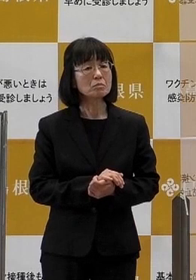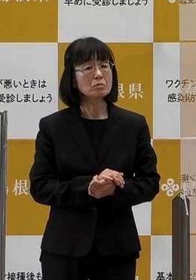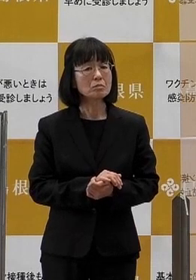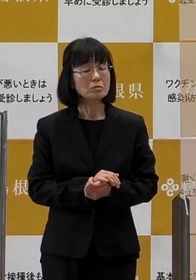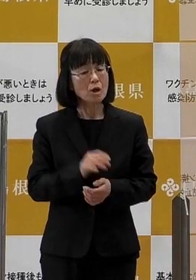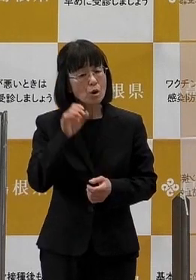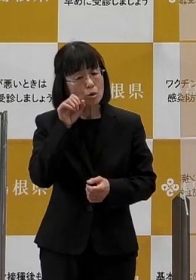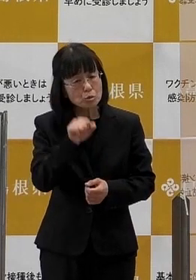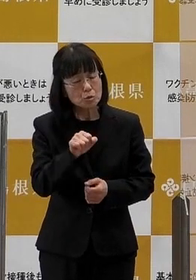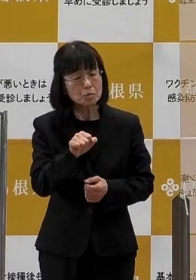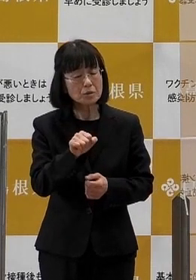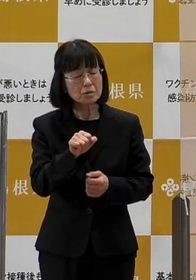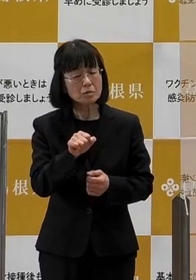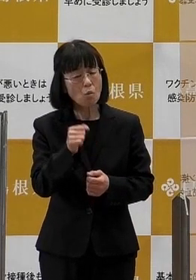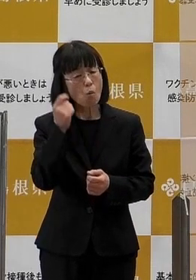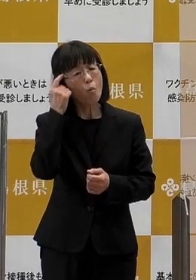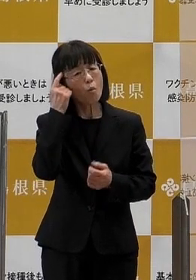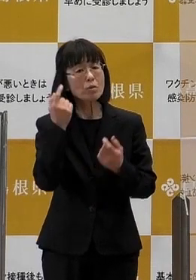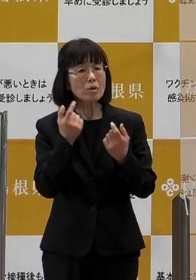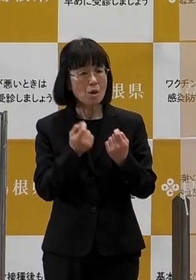趣味だと思えば、